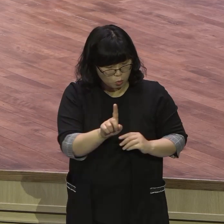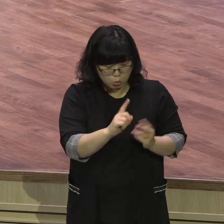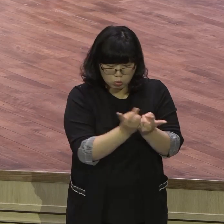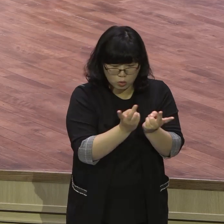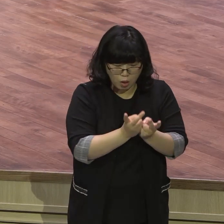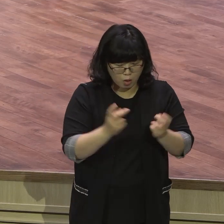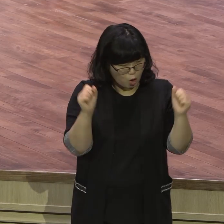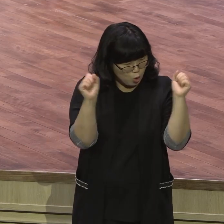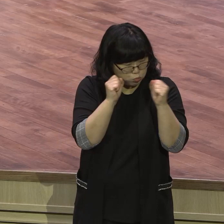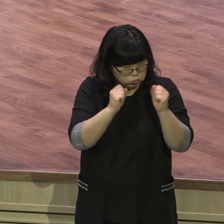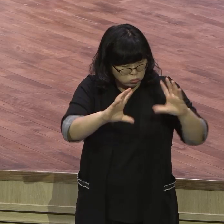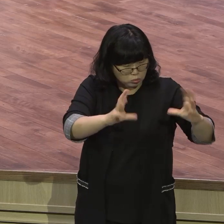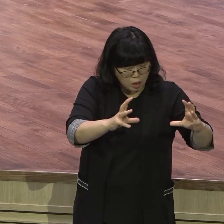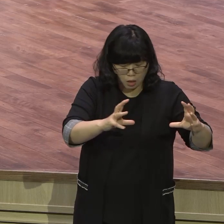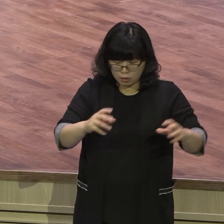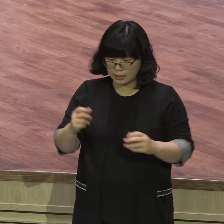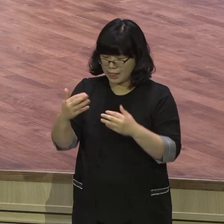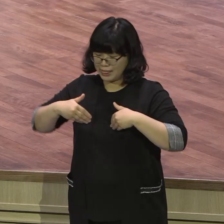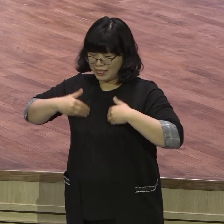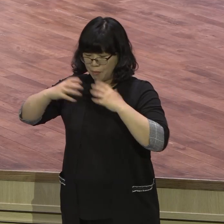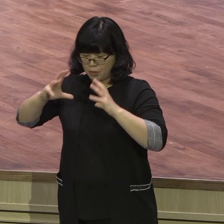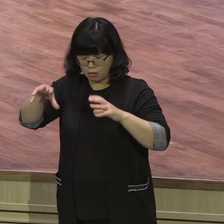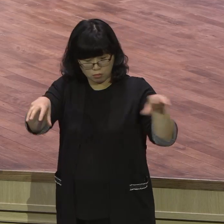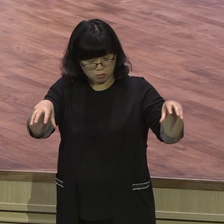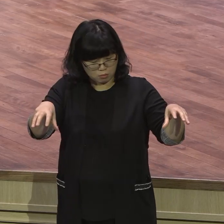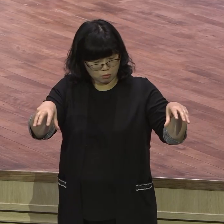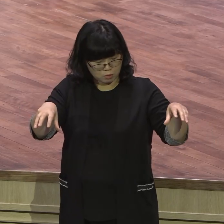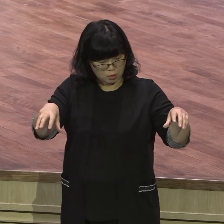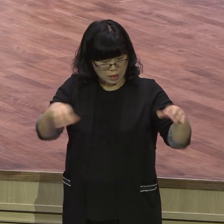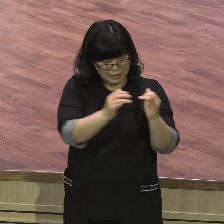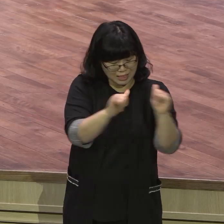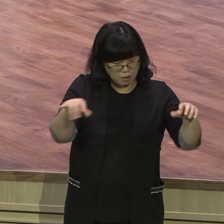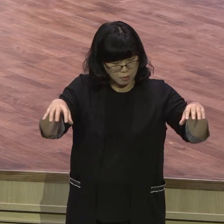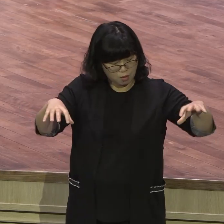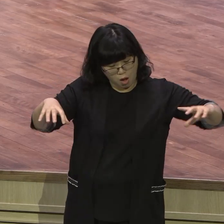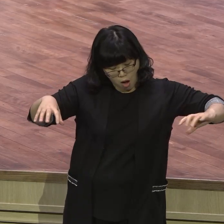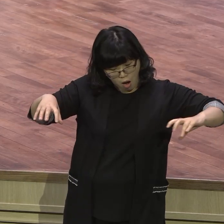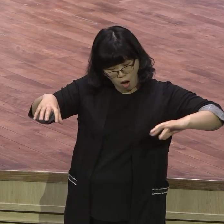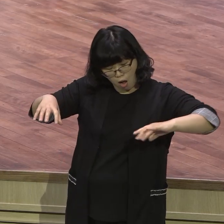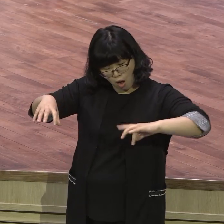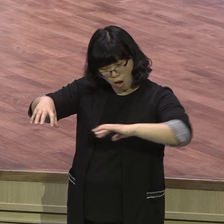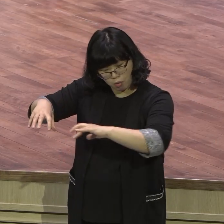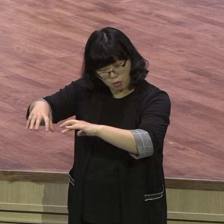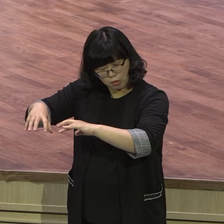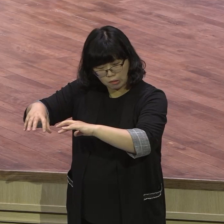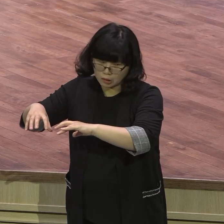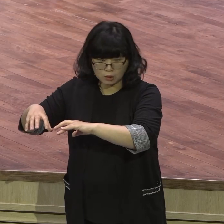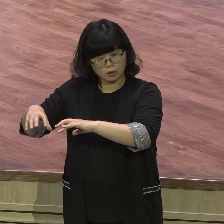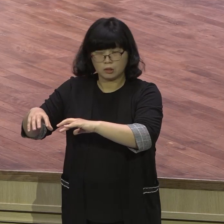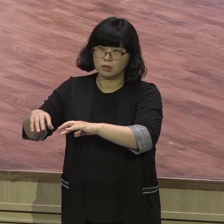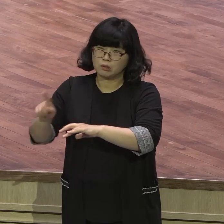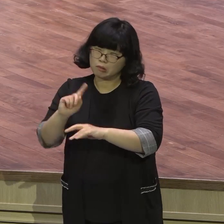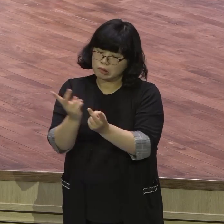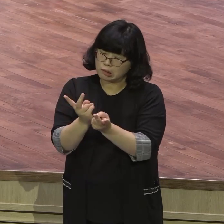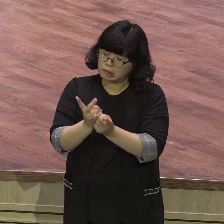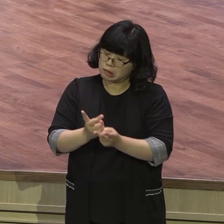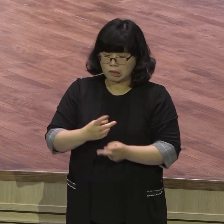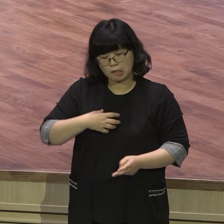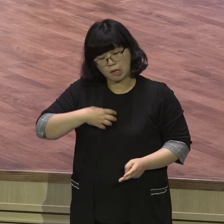저쪽 하면 영향을 받을 수 있지 않느냐. 이래가지고 정치적으로 무엇이 불안하니까 국립 끝에 뭘 만들었냐.